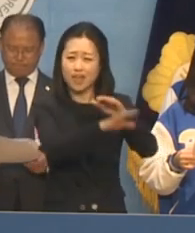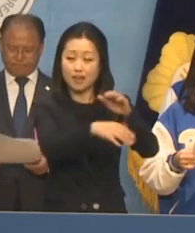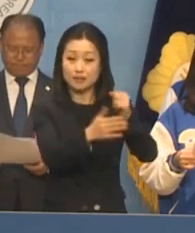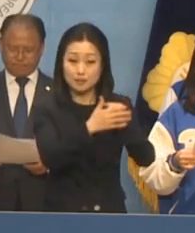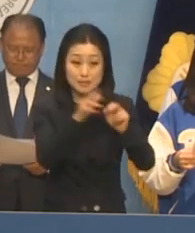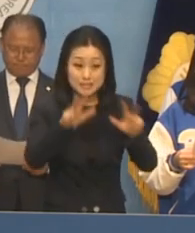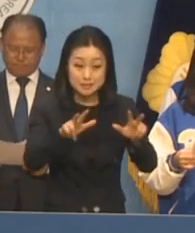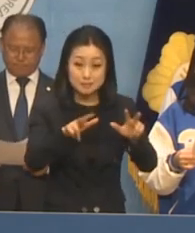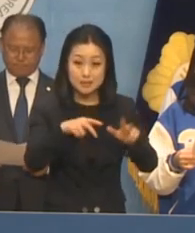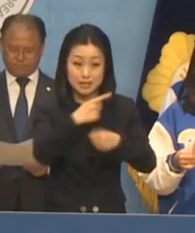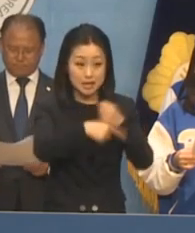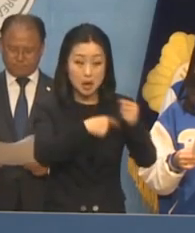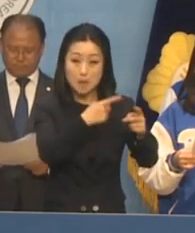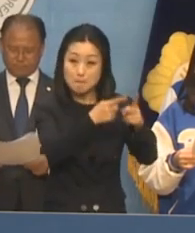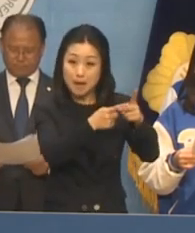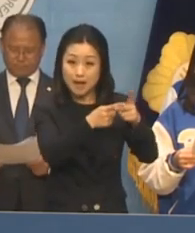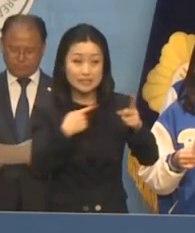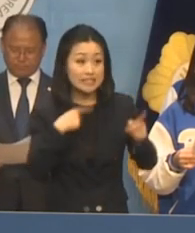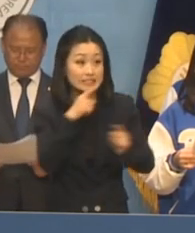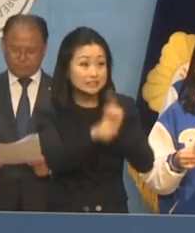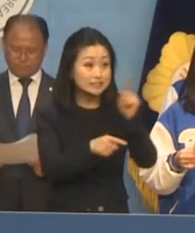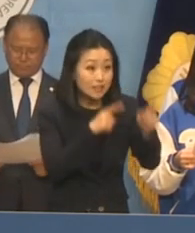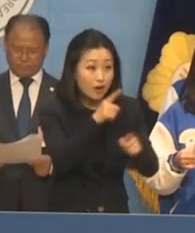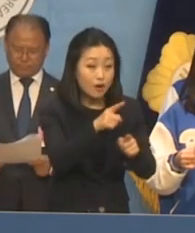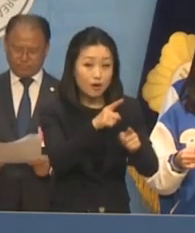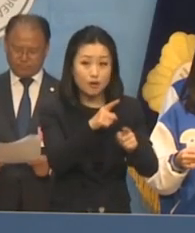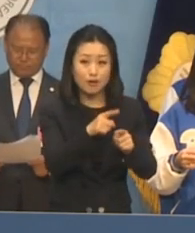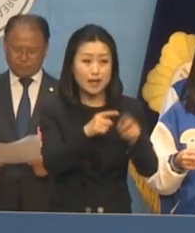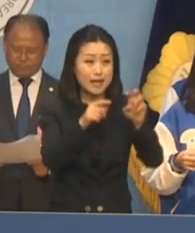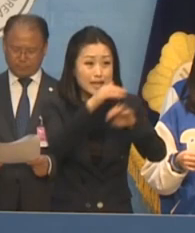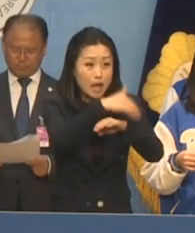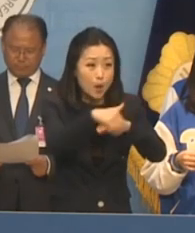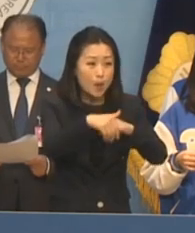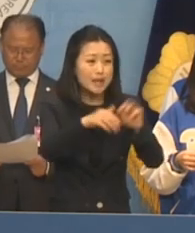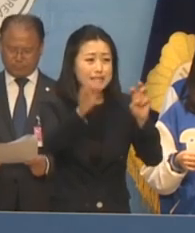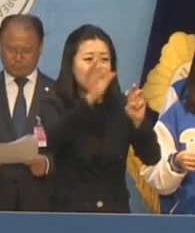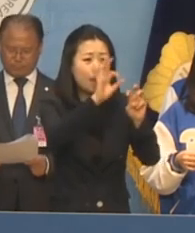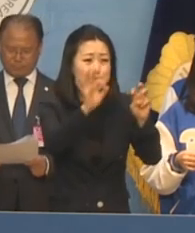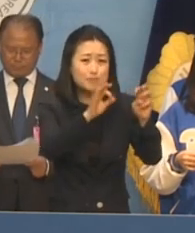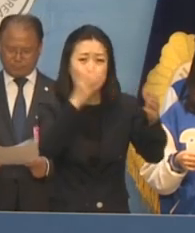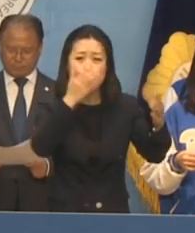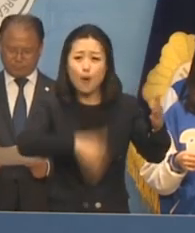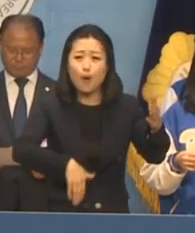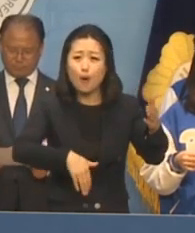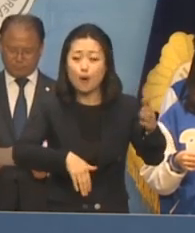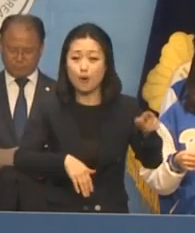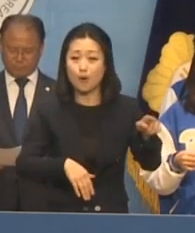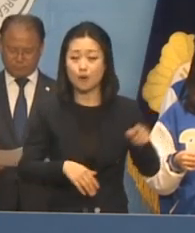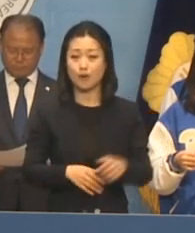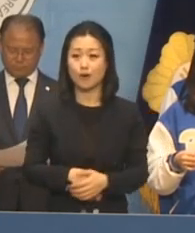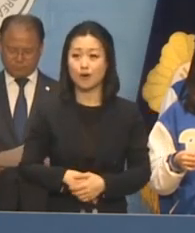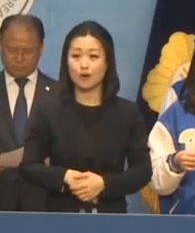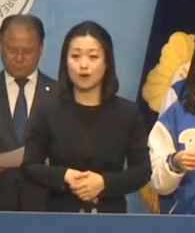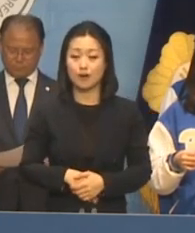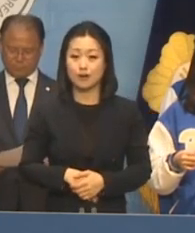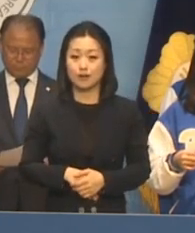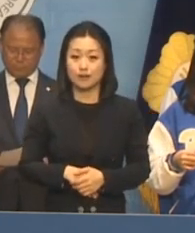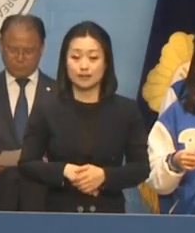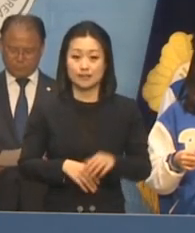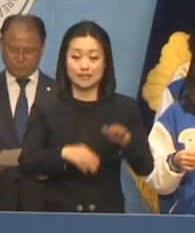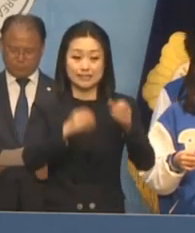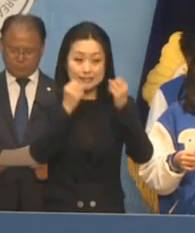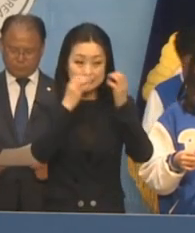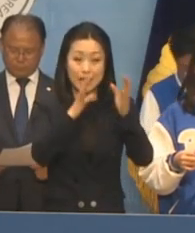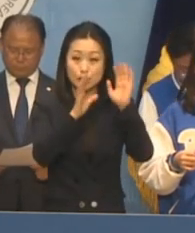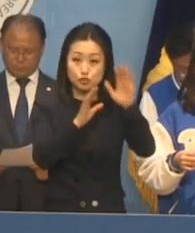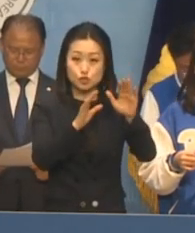지나도록 소상공인의 신청률이 계획된 바에 30%도 못 미치는 현실입니다 새출발 기금